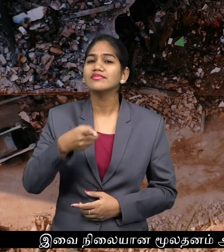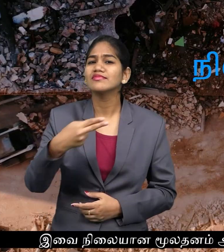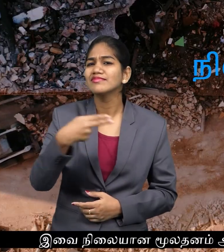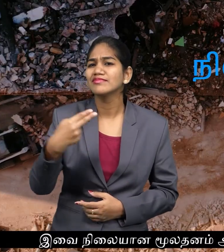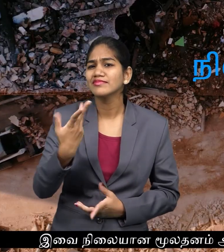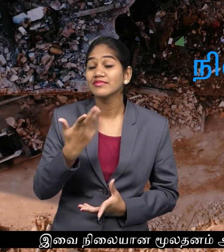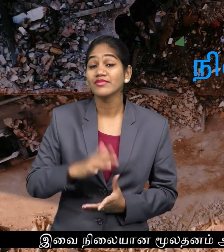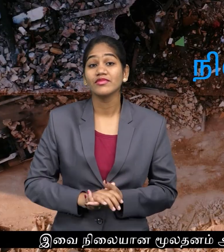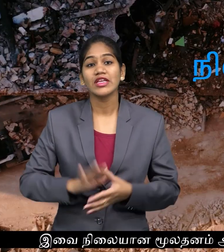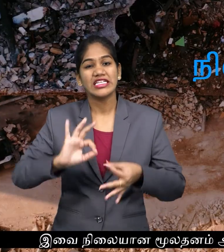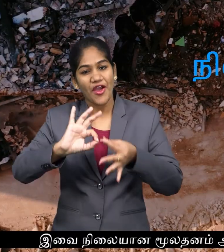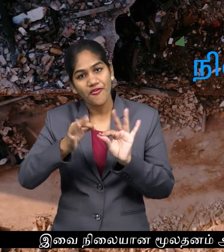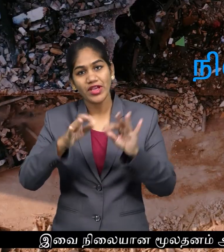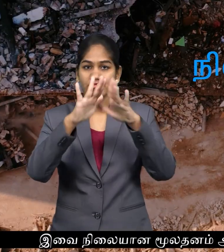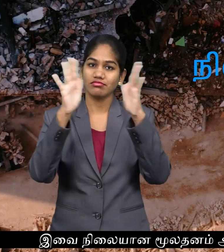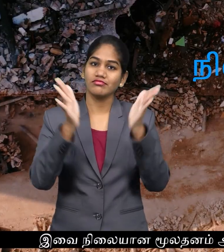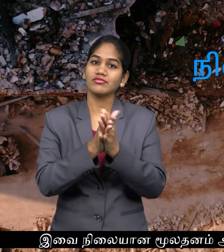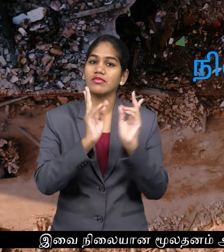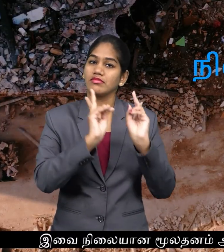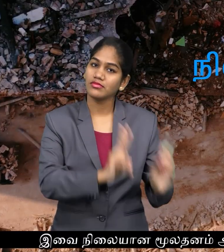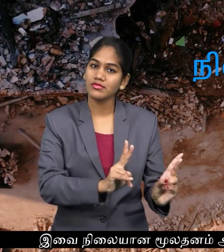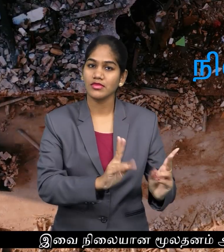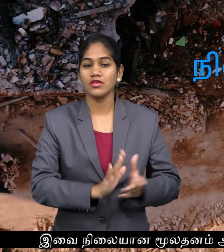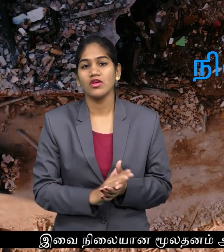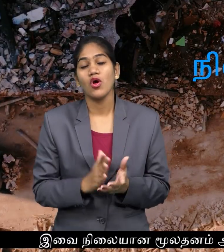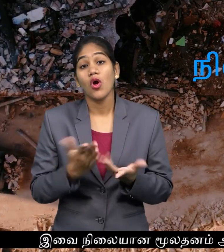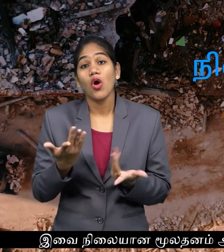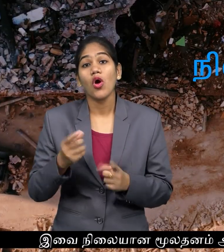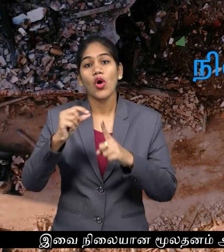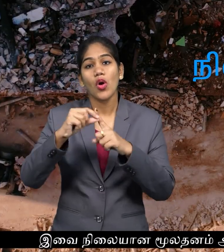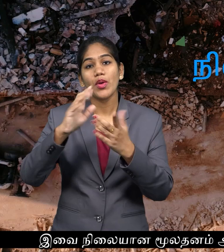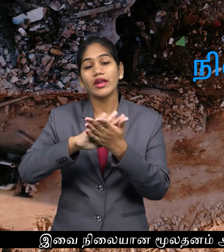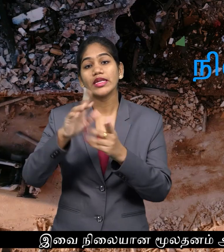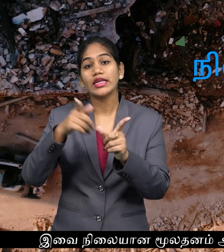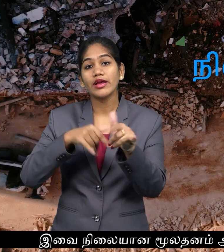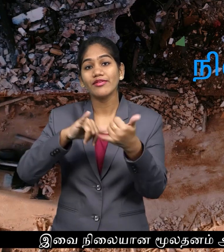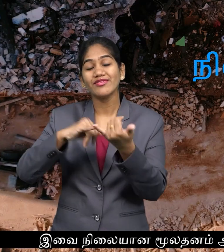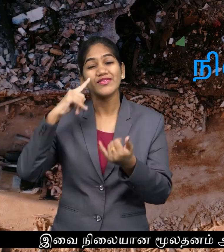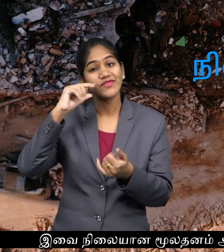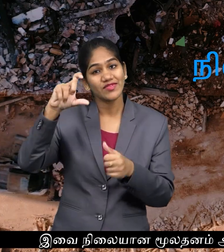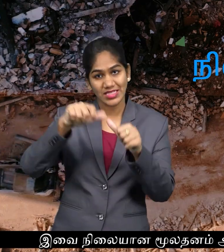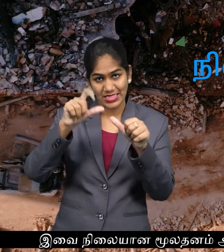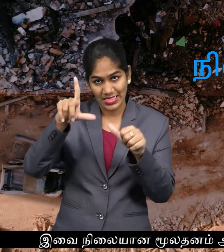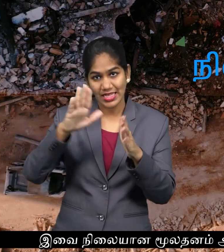இவை நிலையான மூலதனம் அல்லது இயற்பியல் மூலதனம் எனப்படும்.